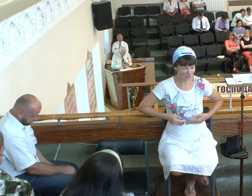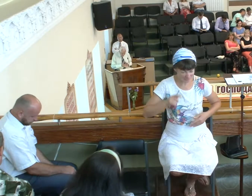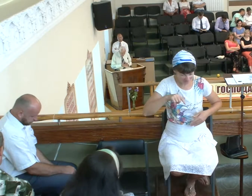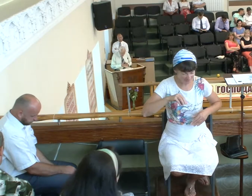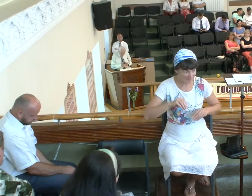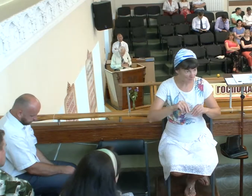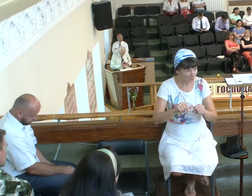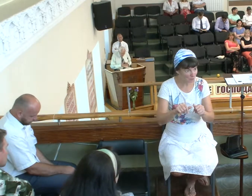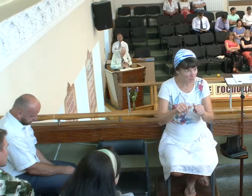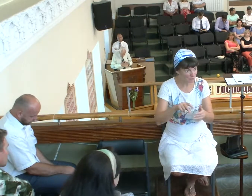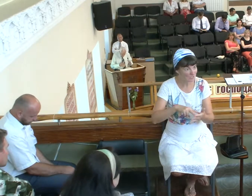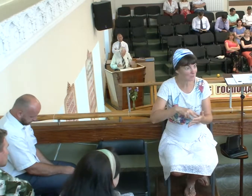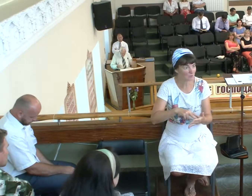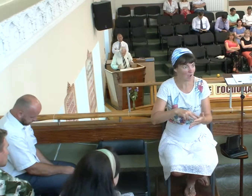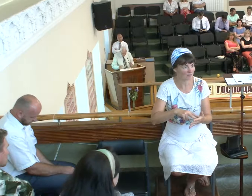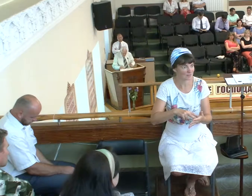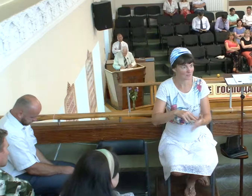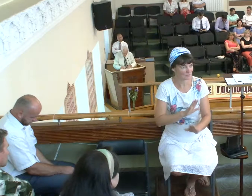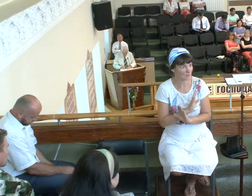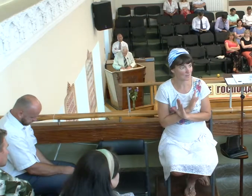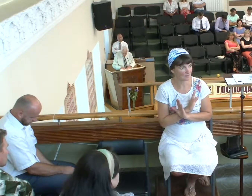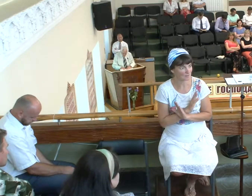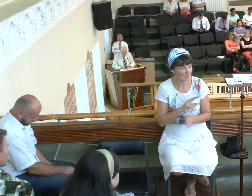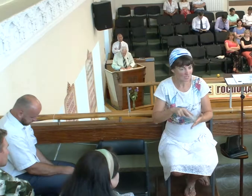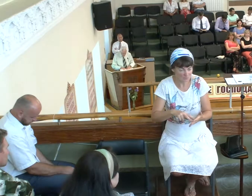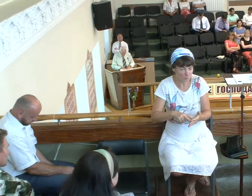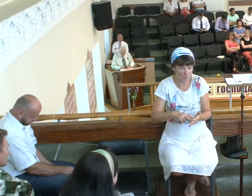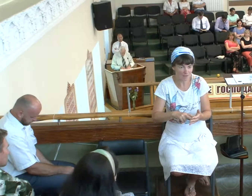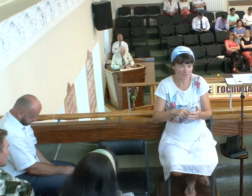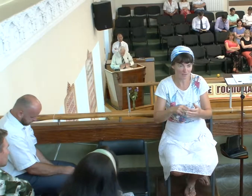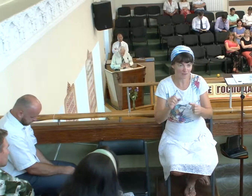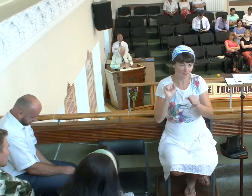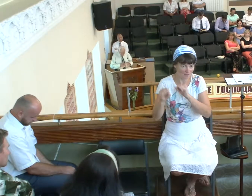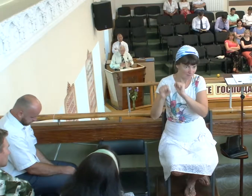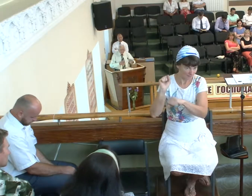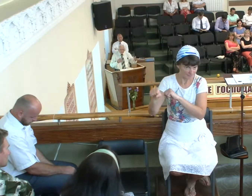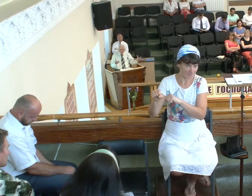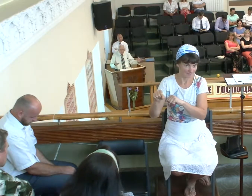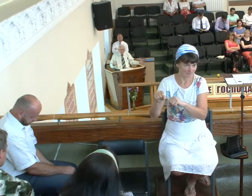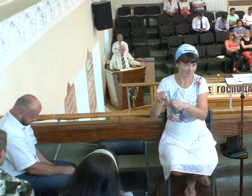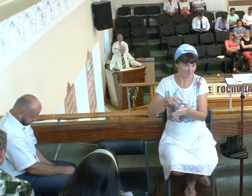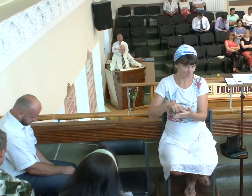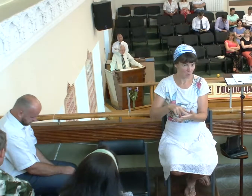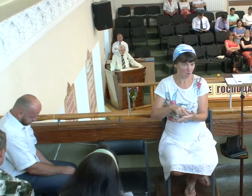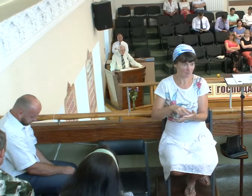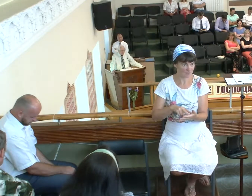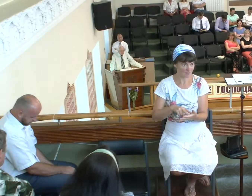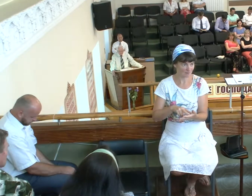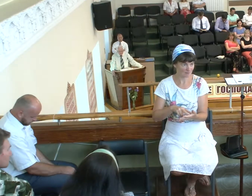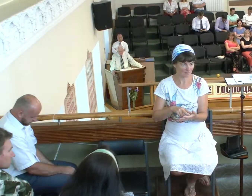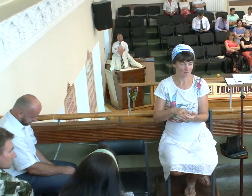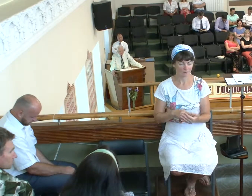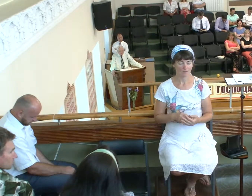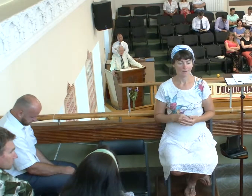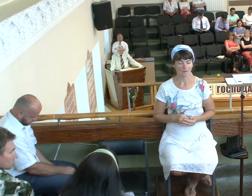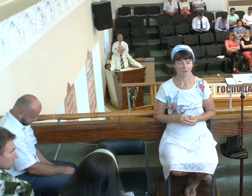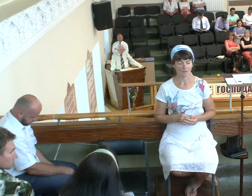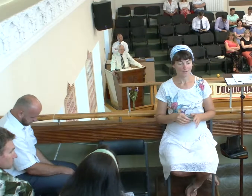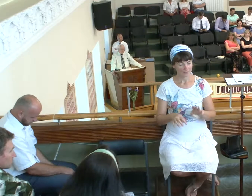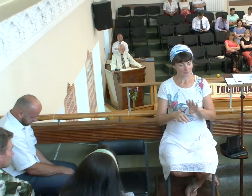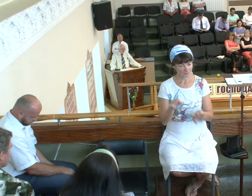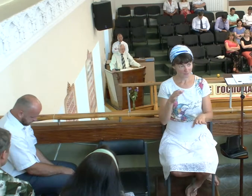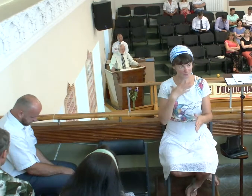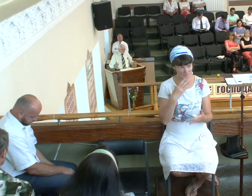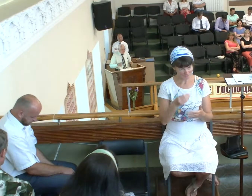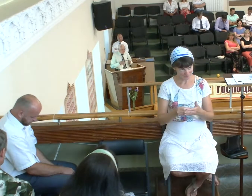испугался смерти, может быть, испугался, что его не били, может быть, испугался позора, который нес его учитель. Но